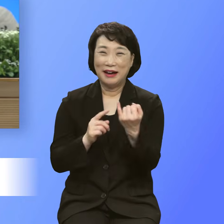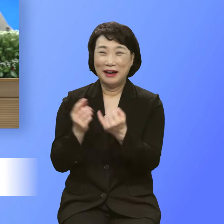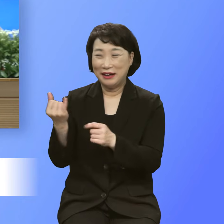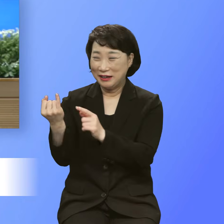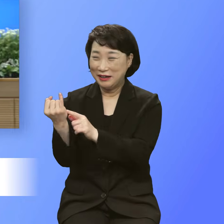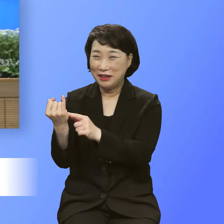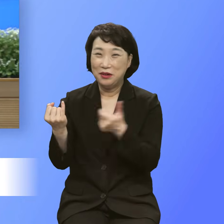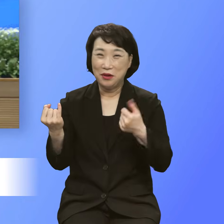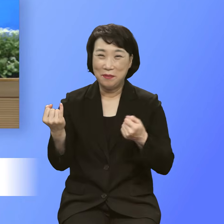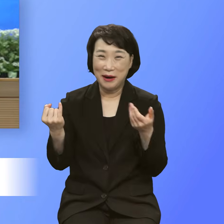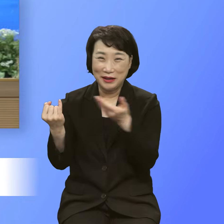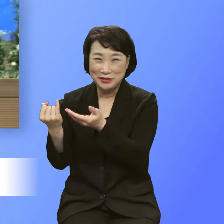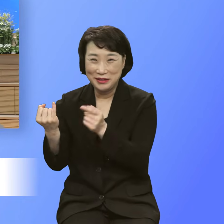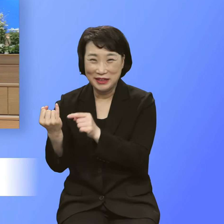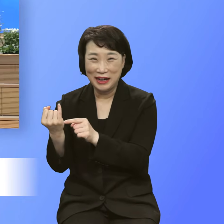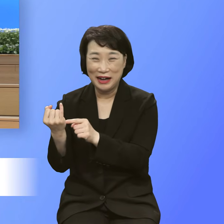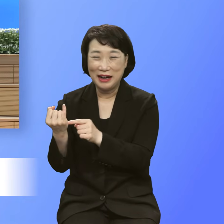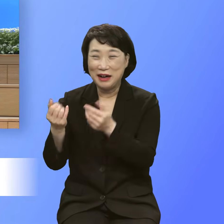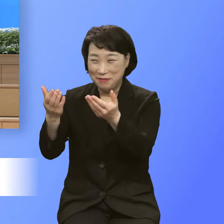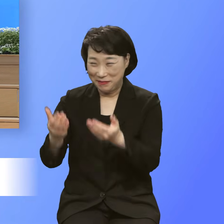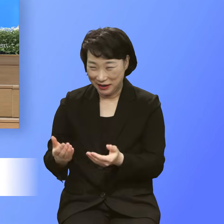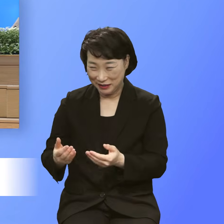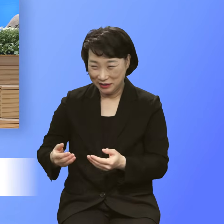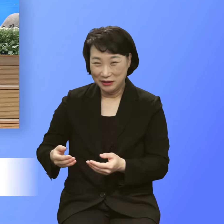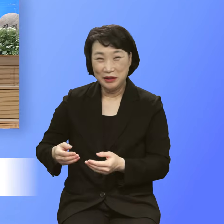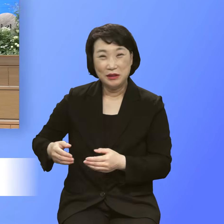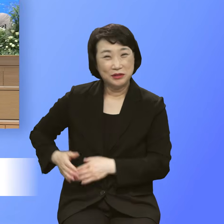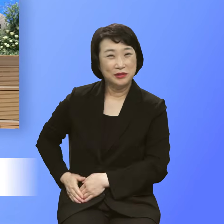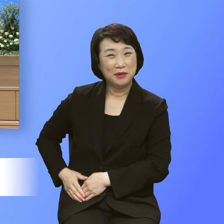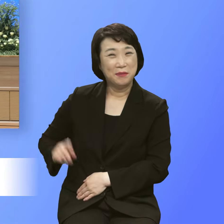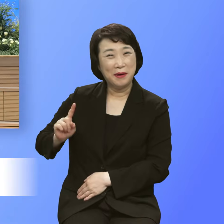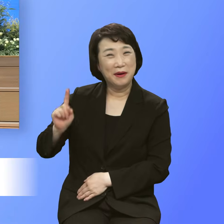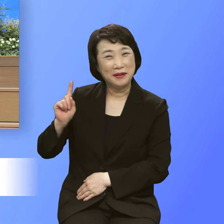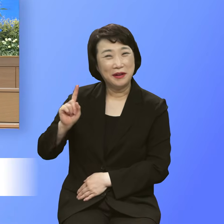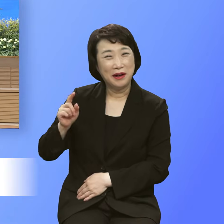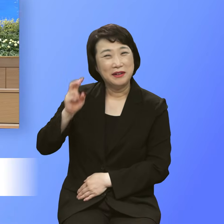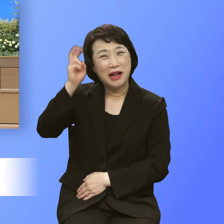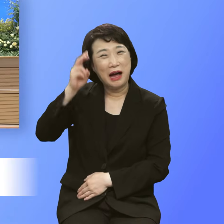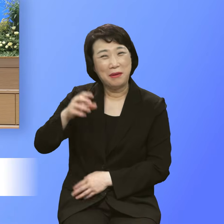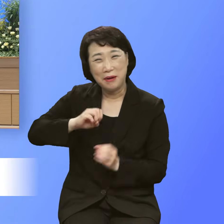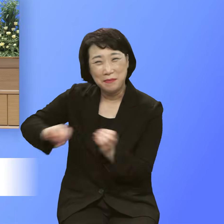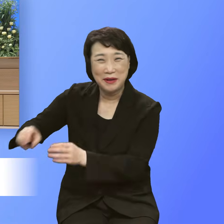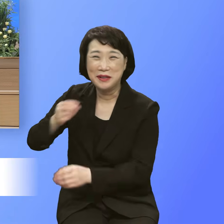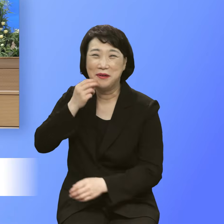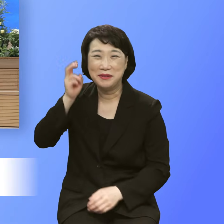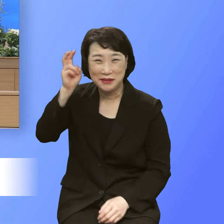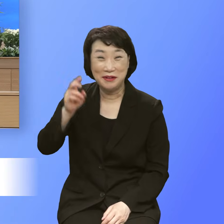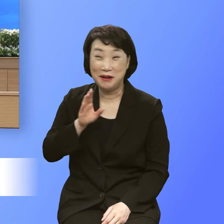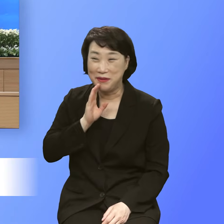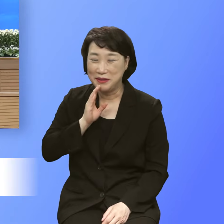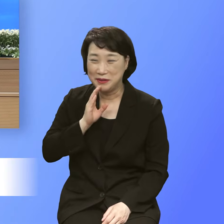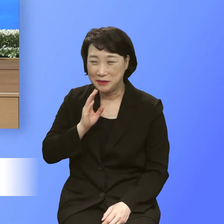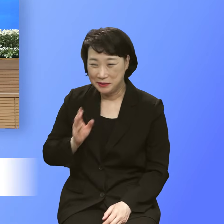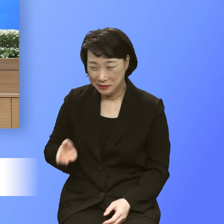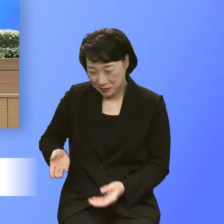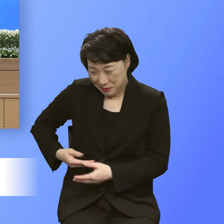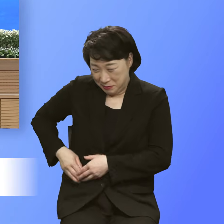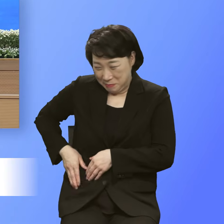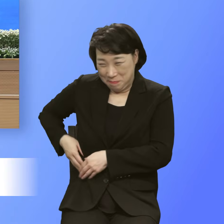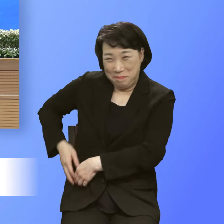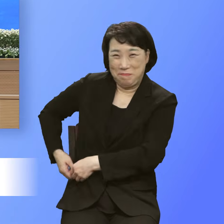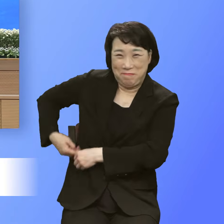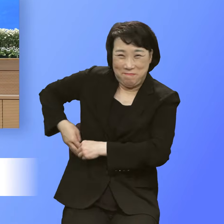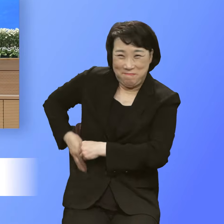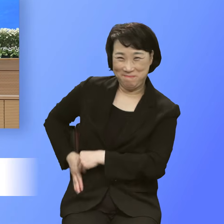얘기해 주니까 받아들고 어디다 놨는지 모르지만 아마 절대 안 내버렸을 것입니다. 아마 잘 지고